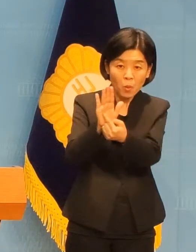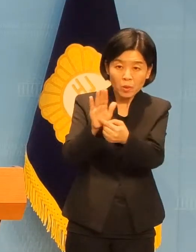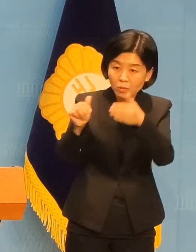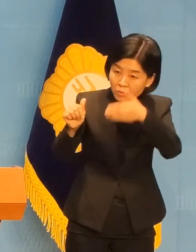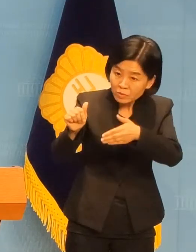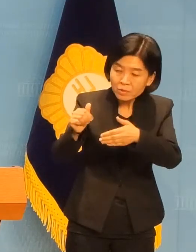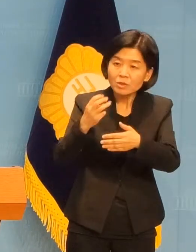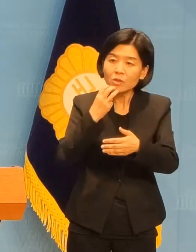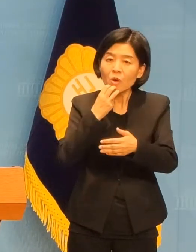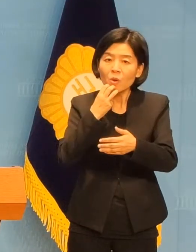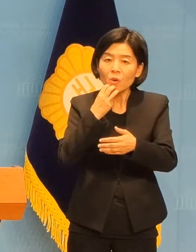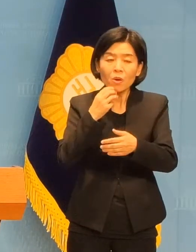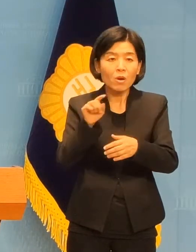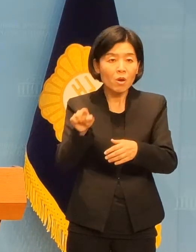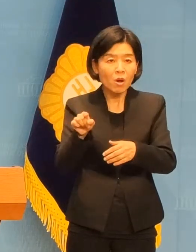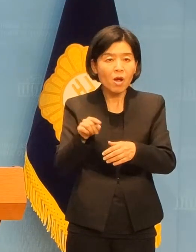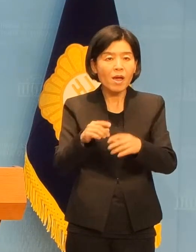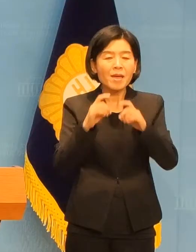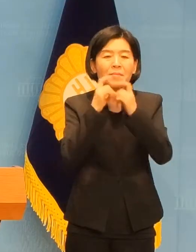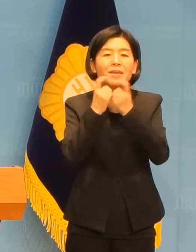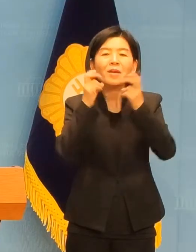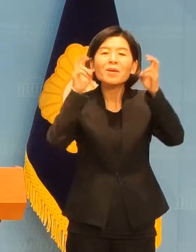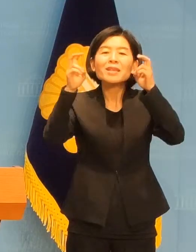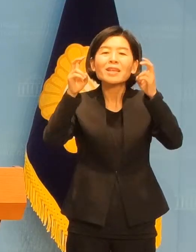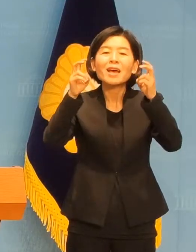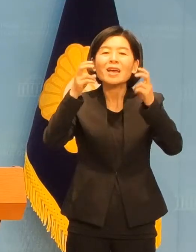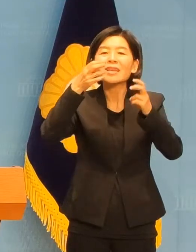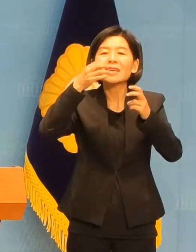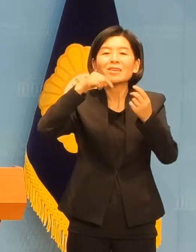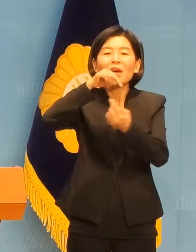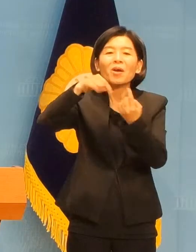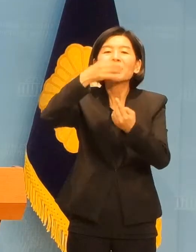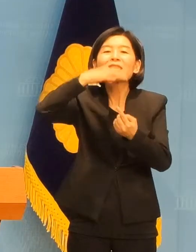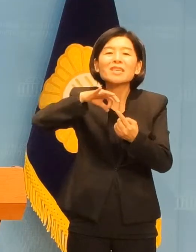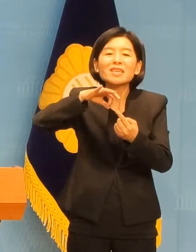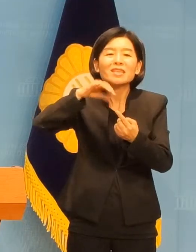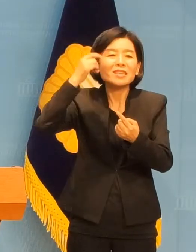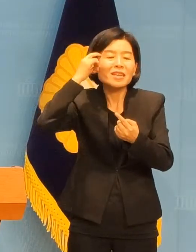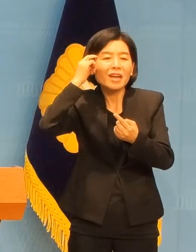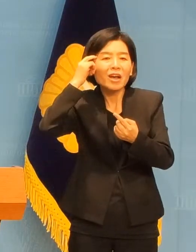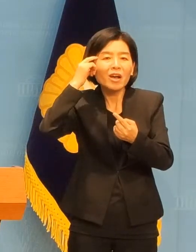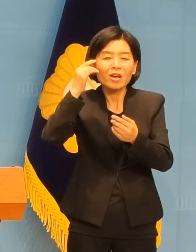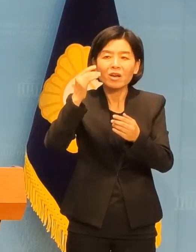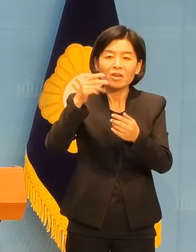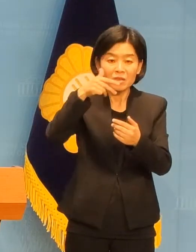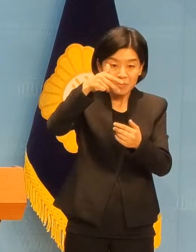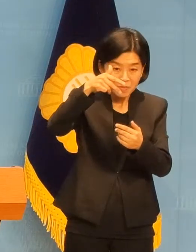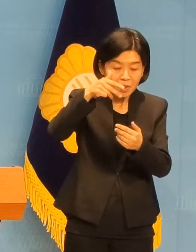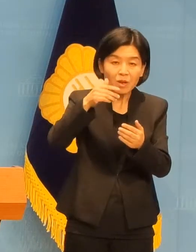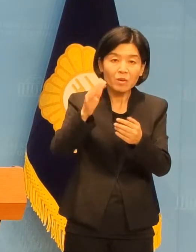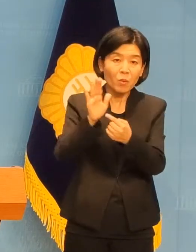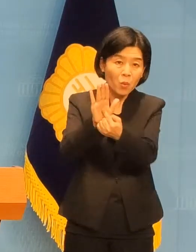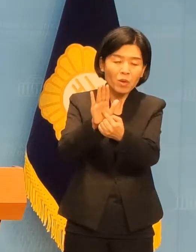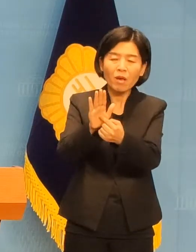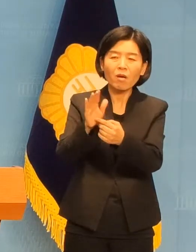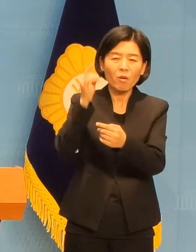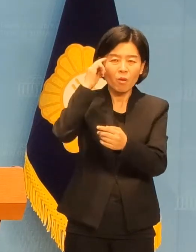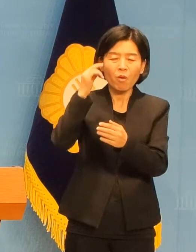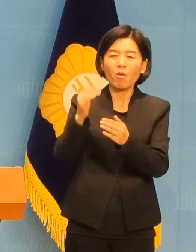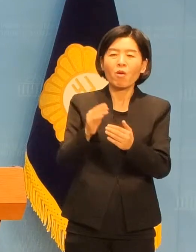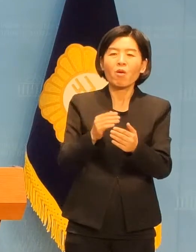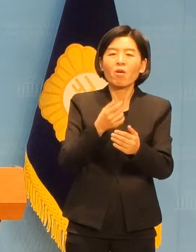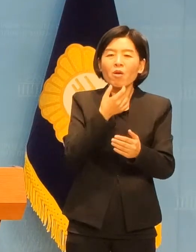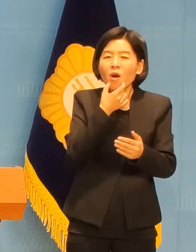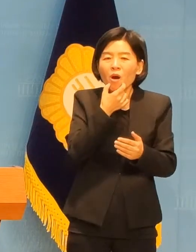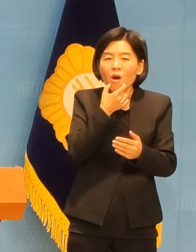관련해서 민간 회사의 영업이익을 고려하면서 공개를 거부하고 있는 상황입니다. 아직까지 이